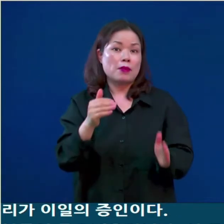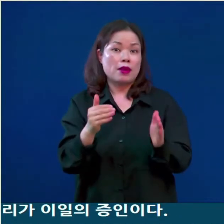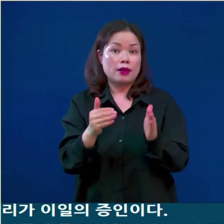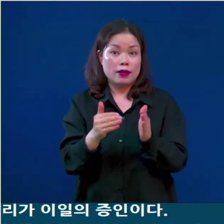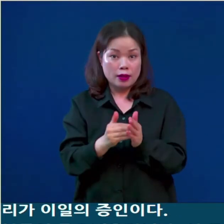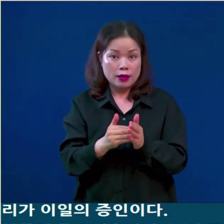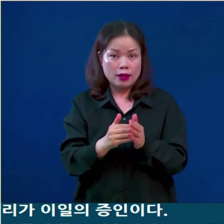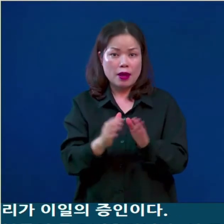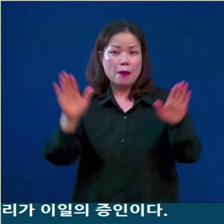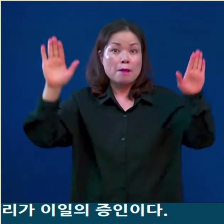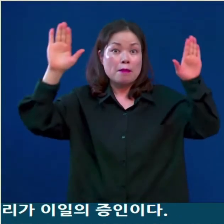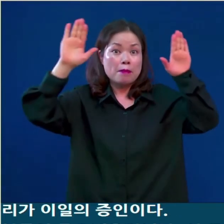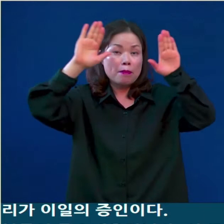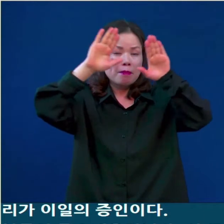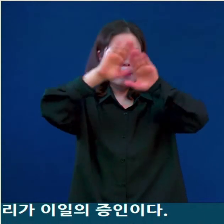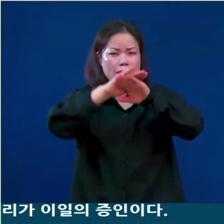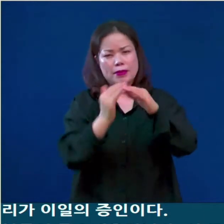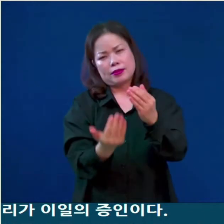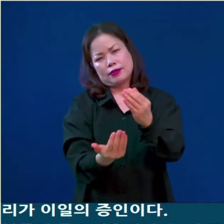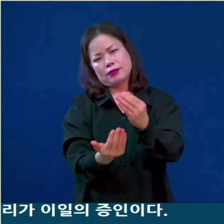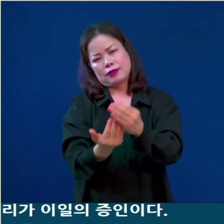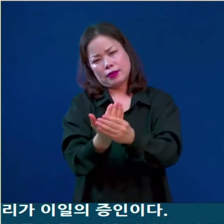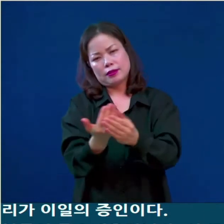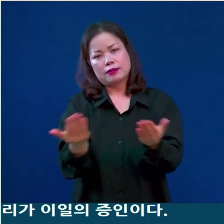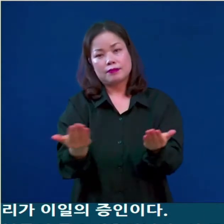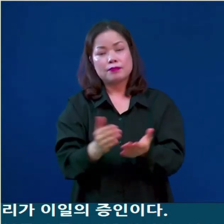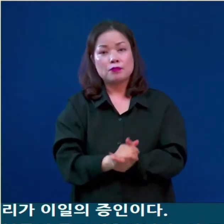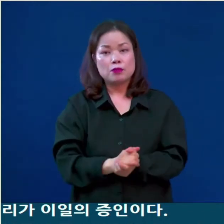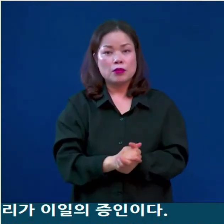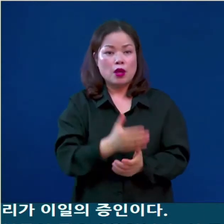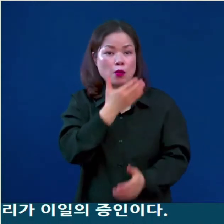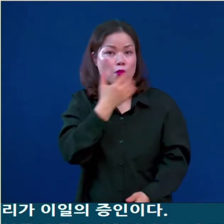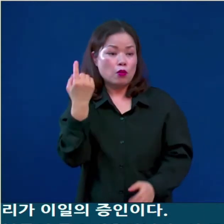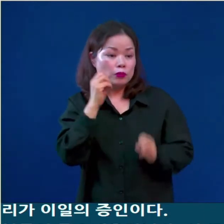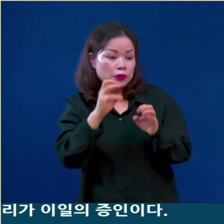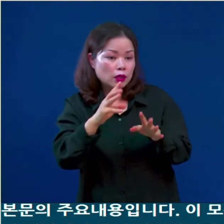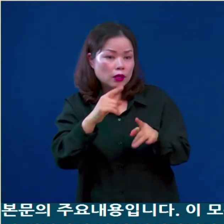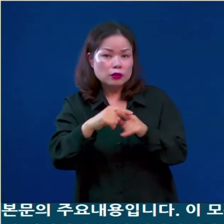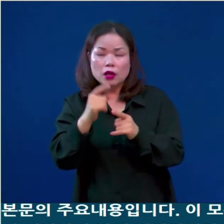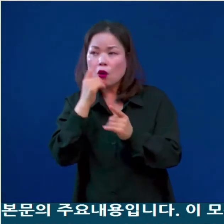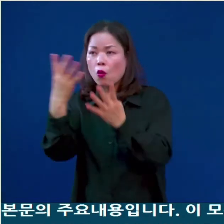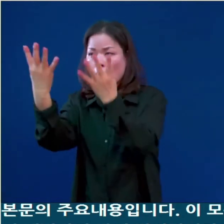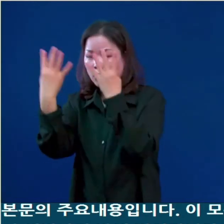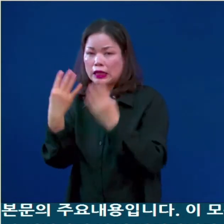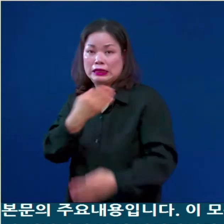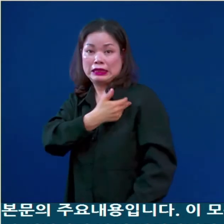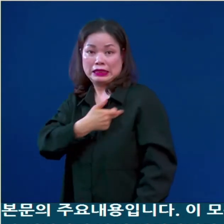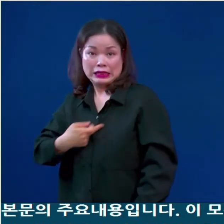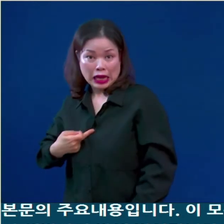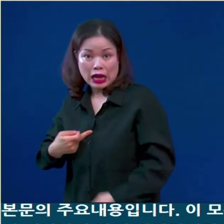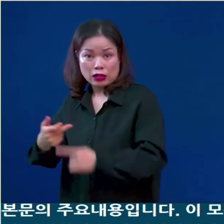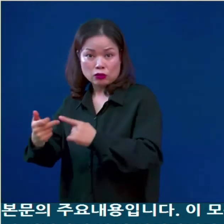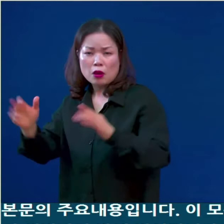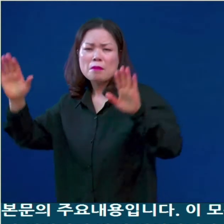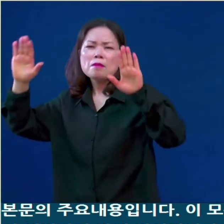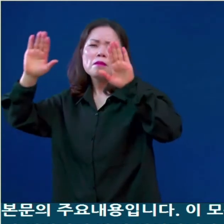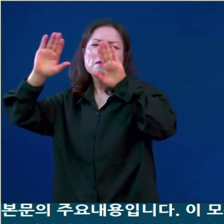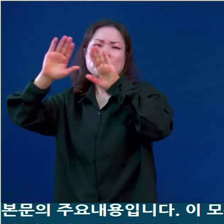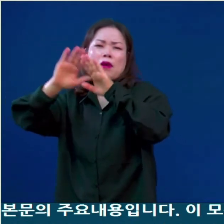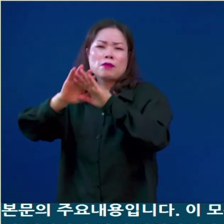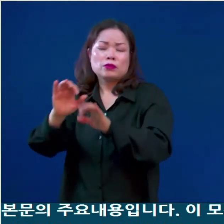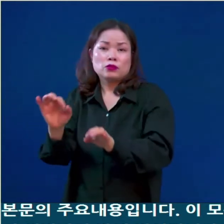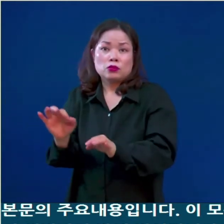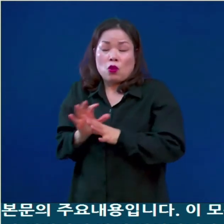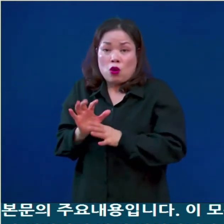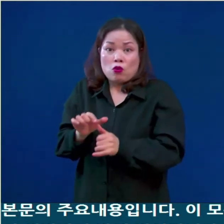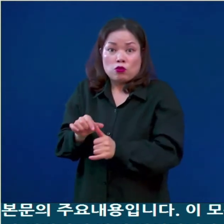줄여서 밤에 벌어집니다. 복음을 전하다가 옥에 갇힌 사도들, 그들은 밤에